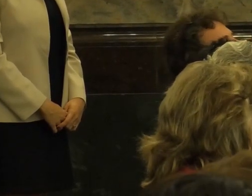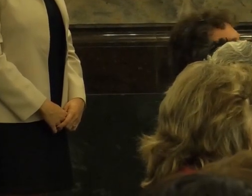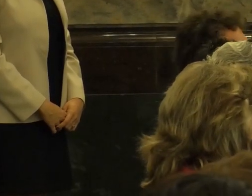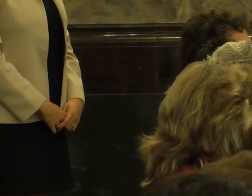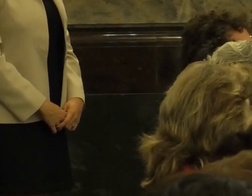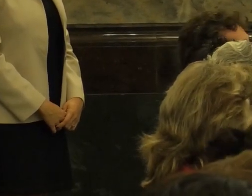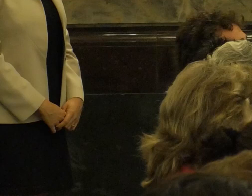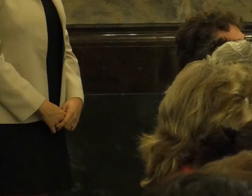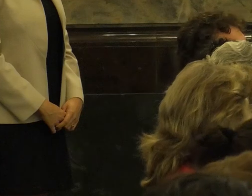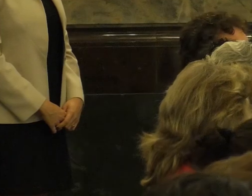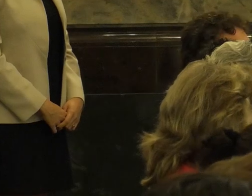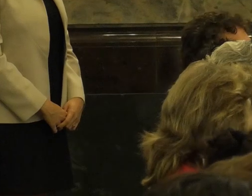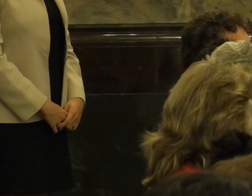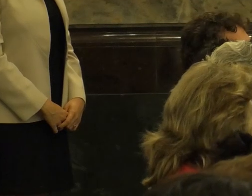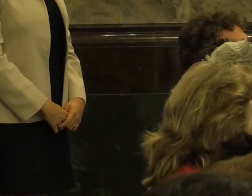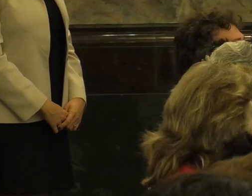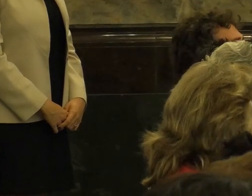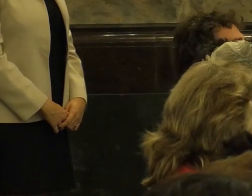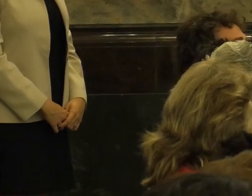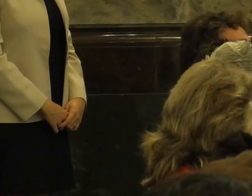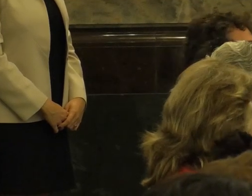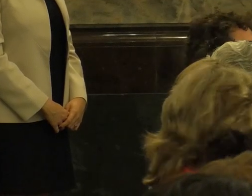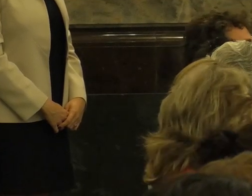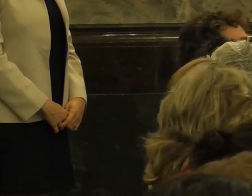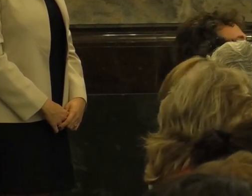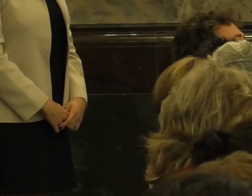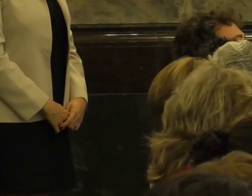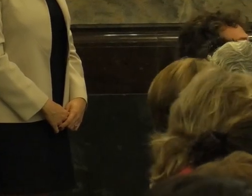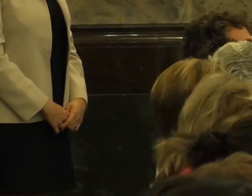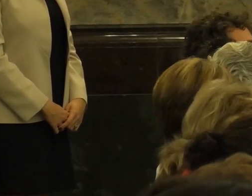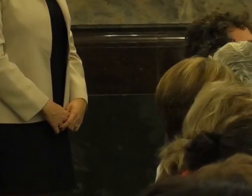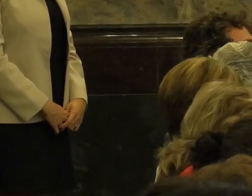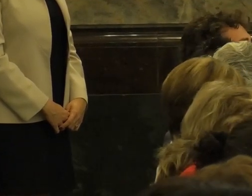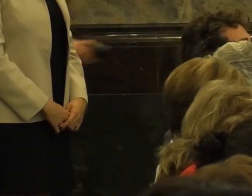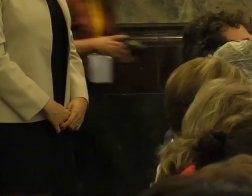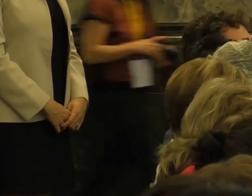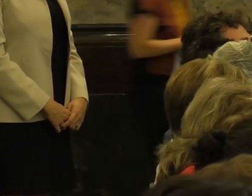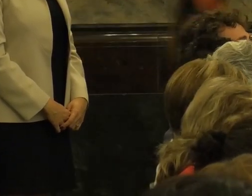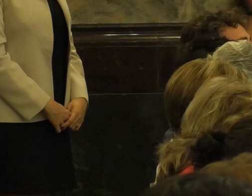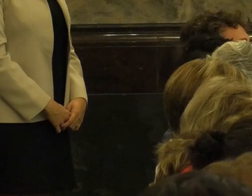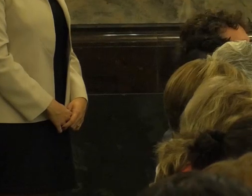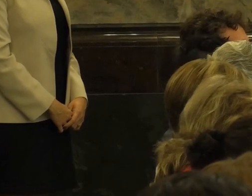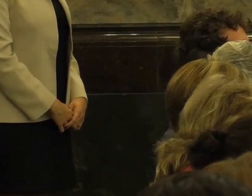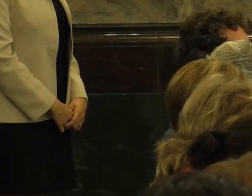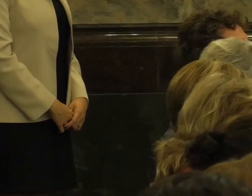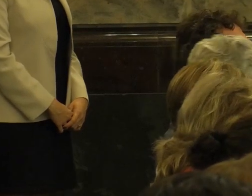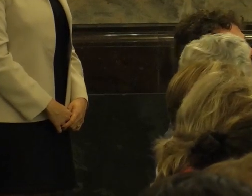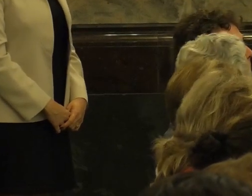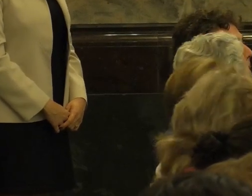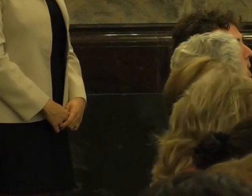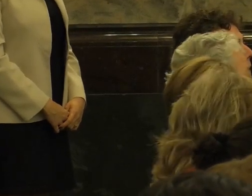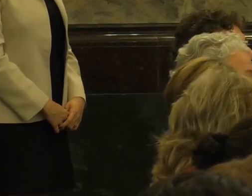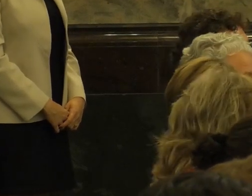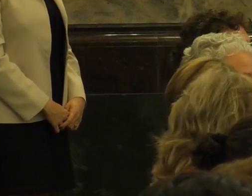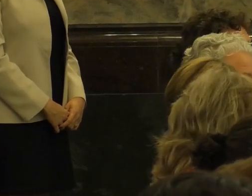que la psicología, las ciencias sociales, humanidades, muchas veces escapan de